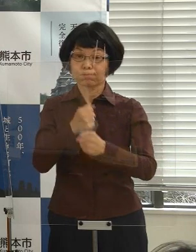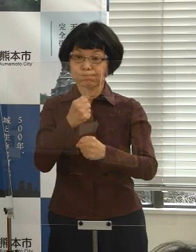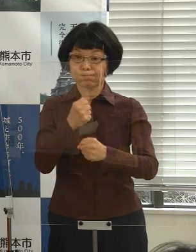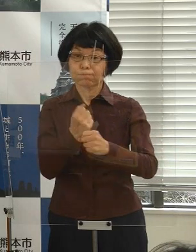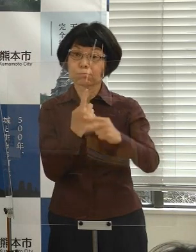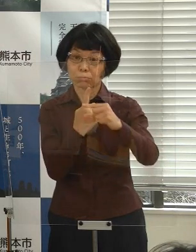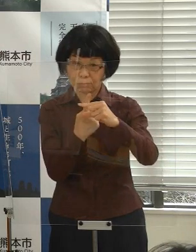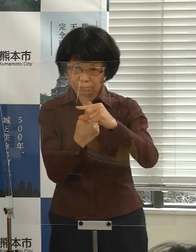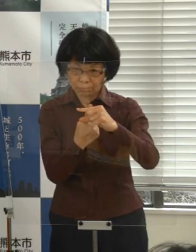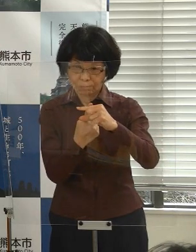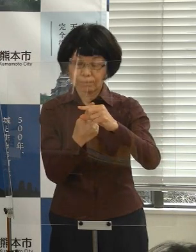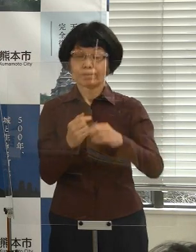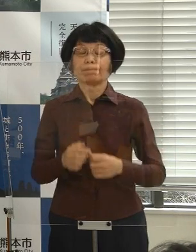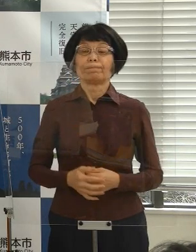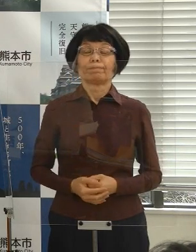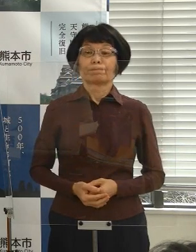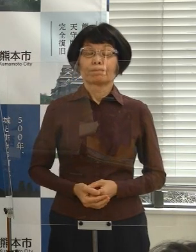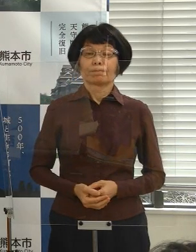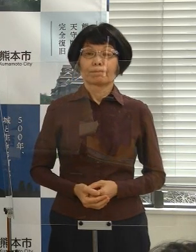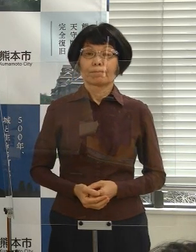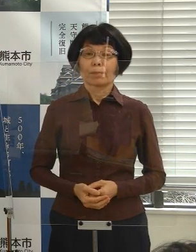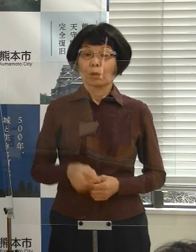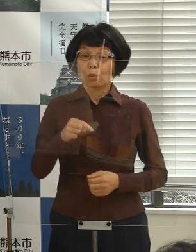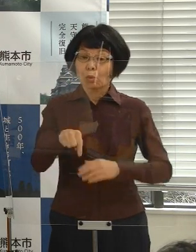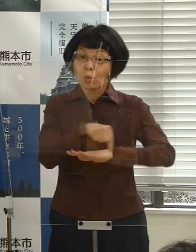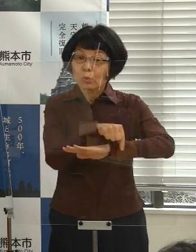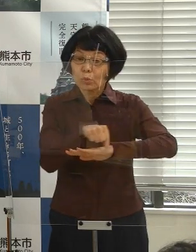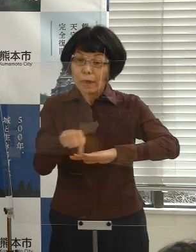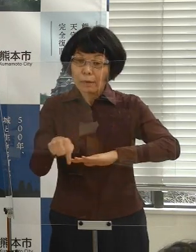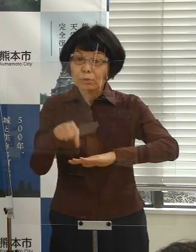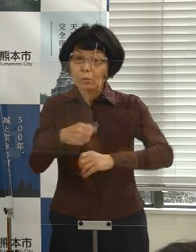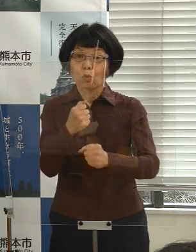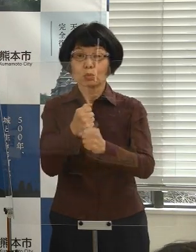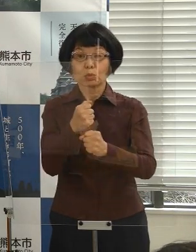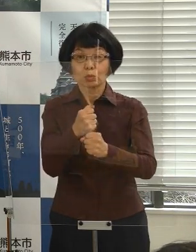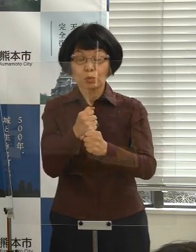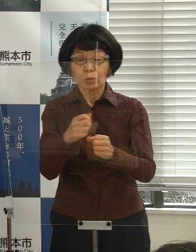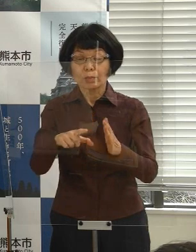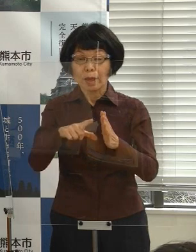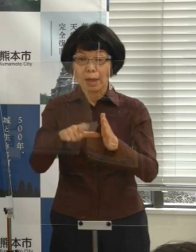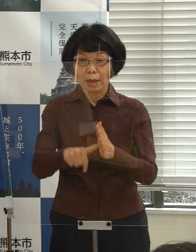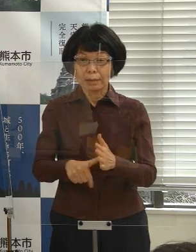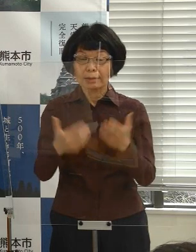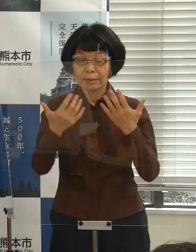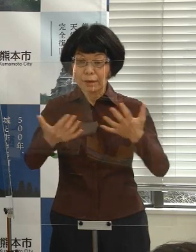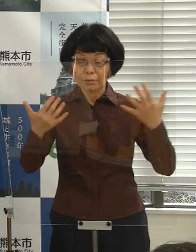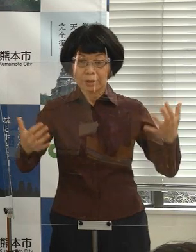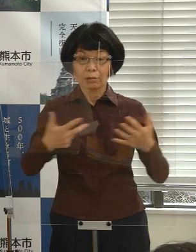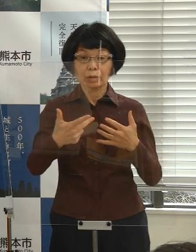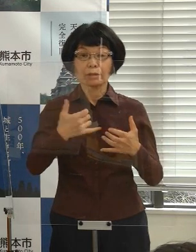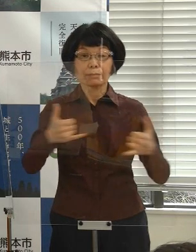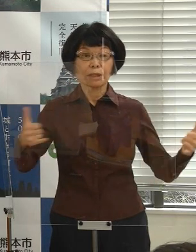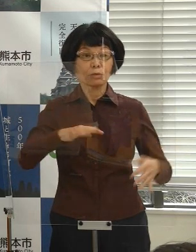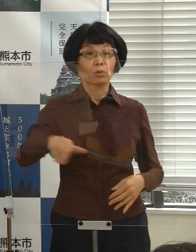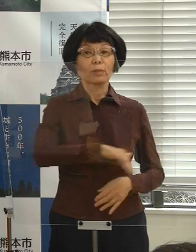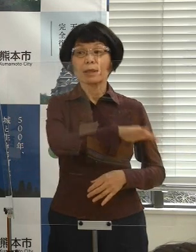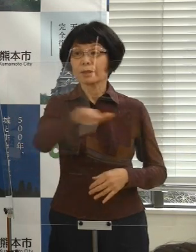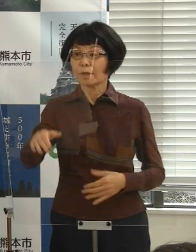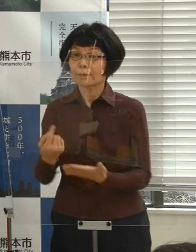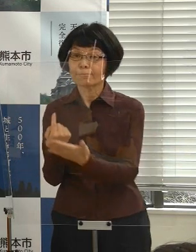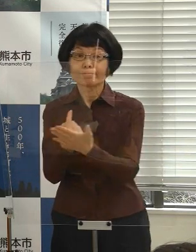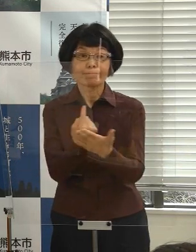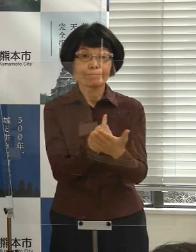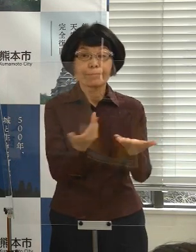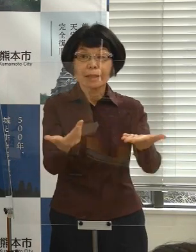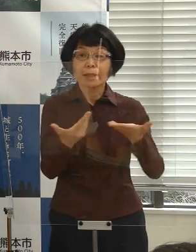。このプランの策定にあたりましては多くの市民の皆様に参画をしていただきたいと考えており